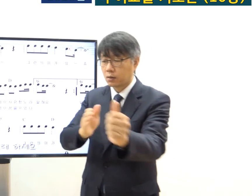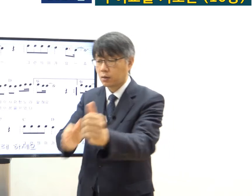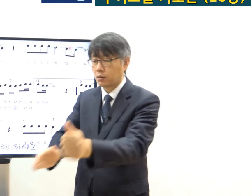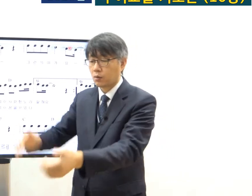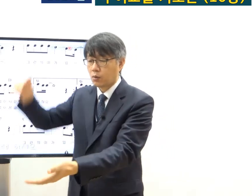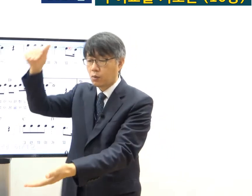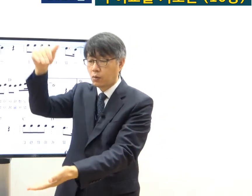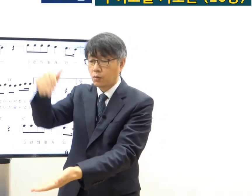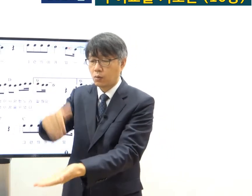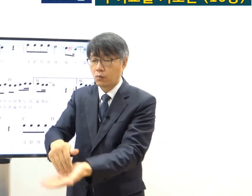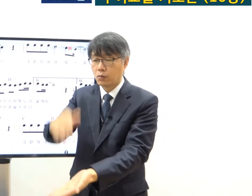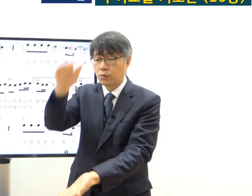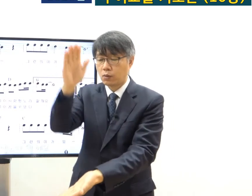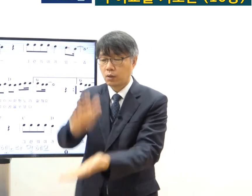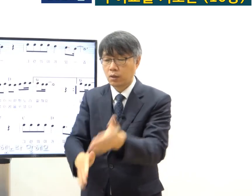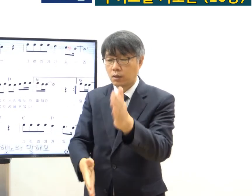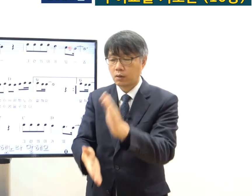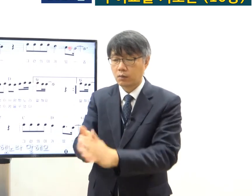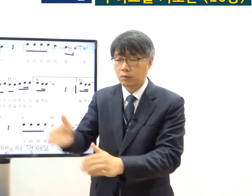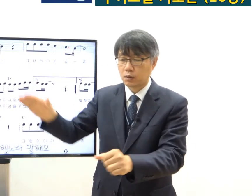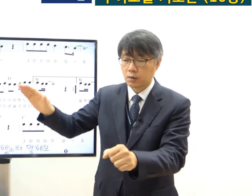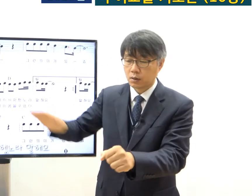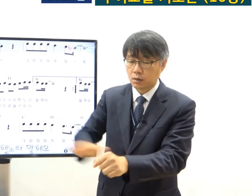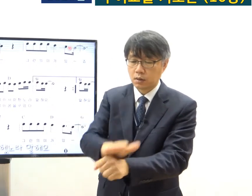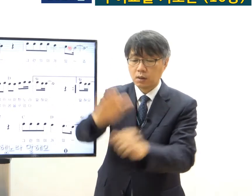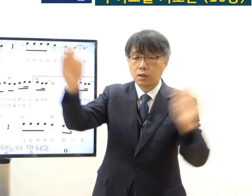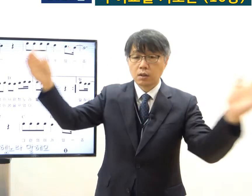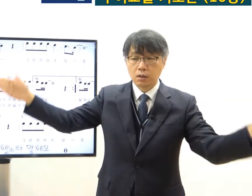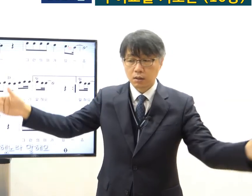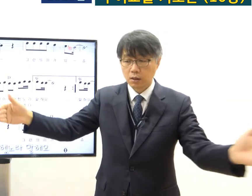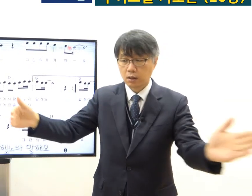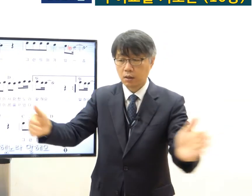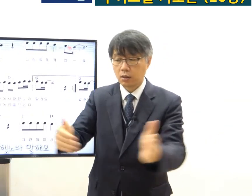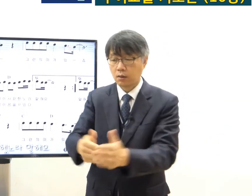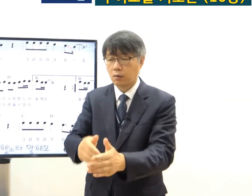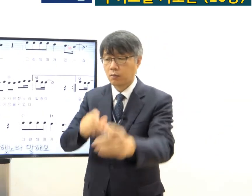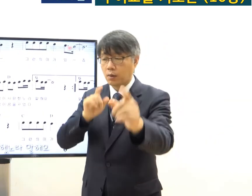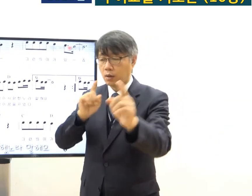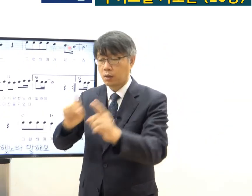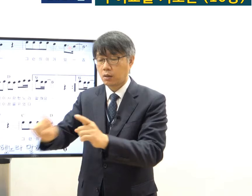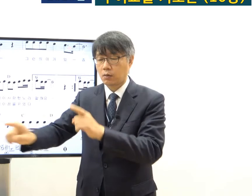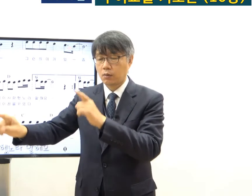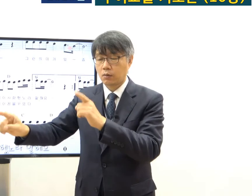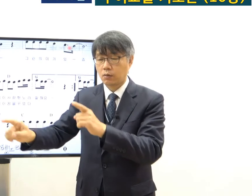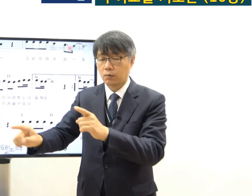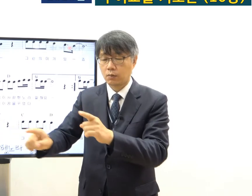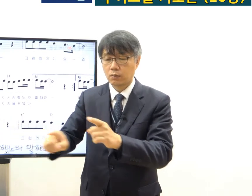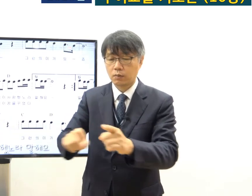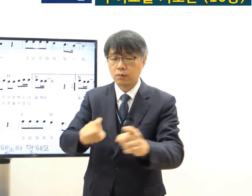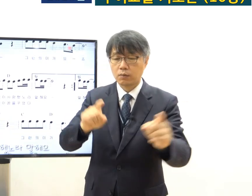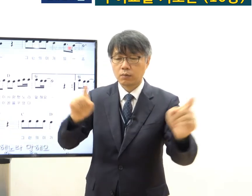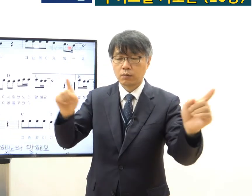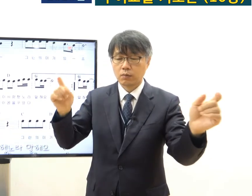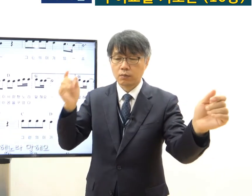노래하세요. 후회 없이 사랑했노라 말해요.